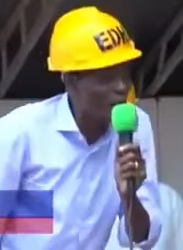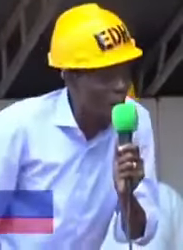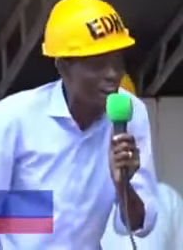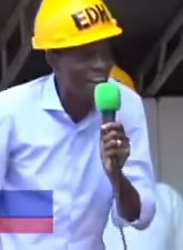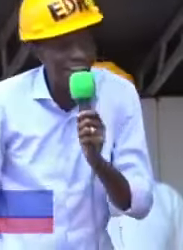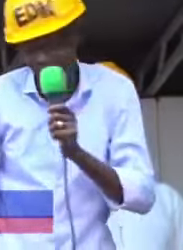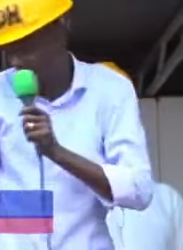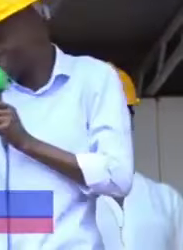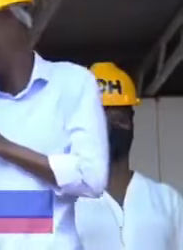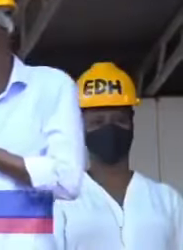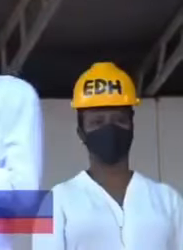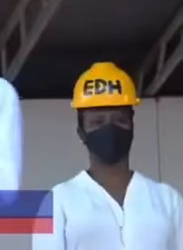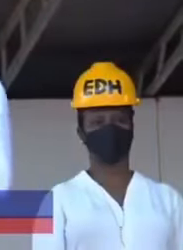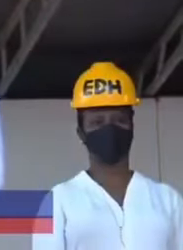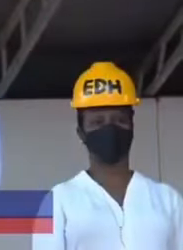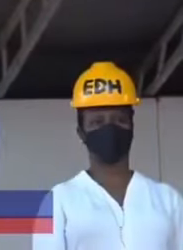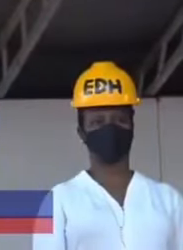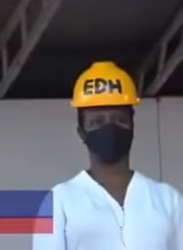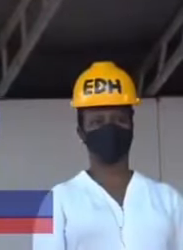chaud, mon père.